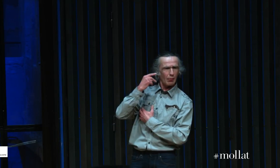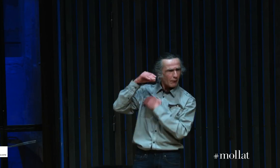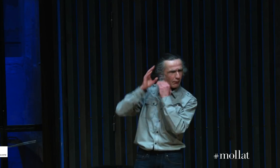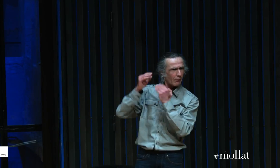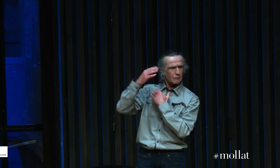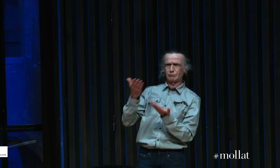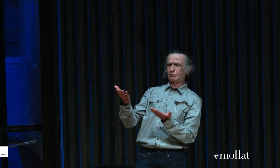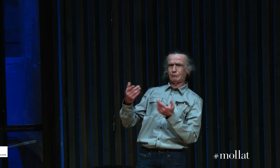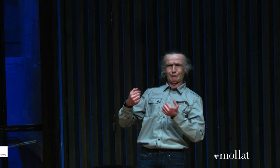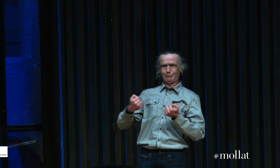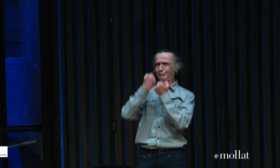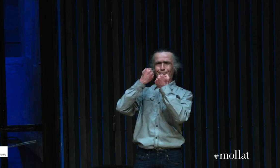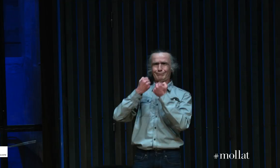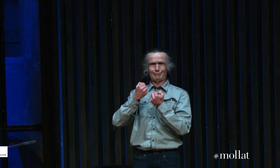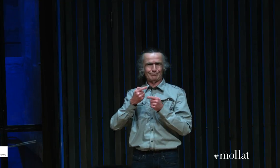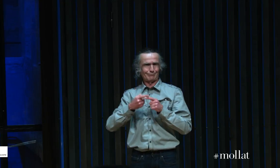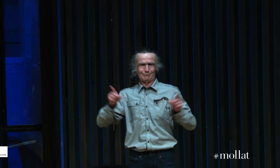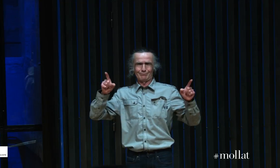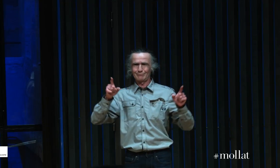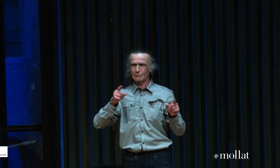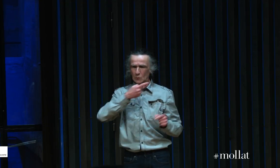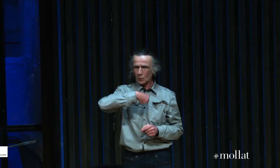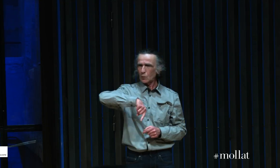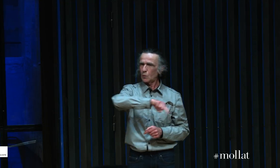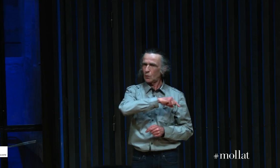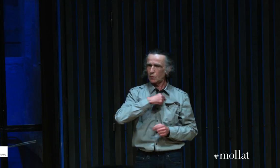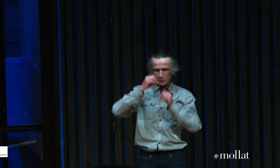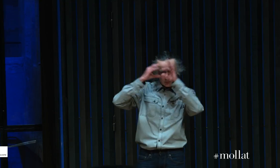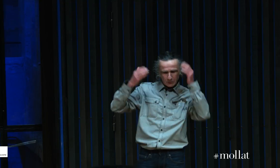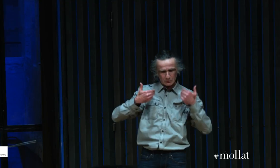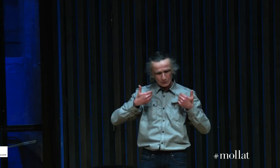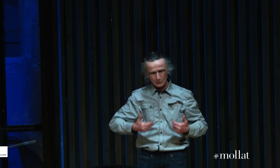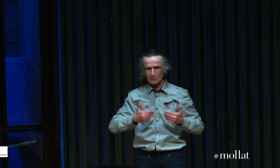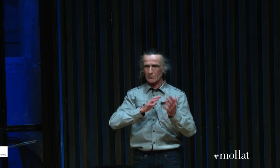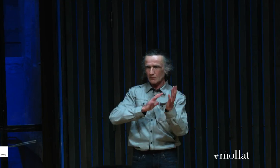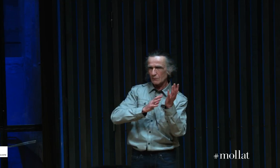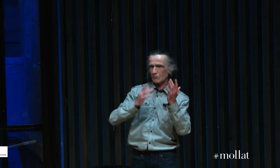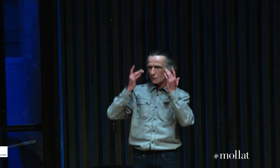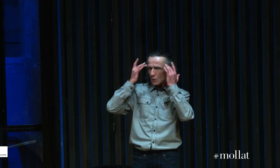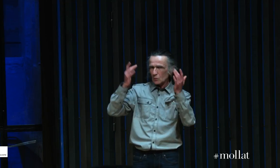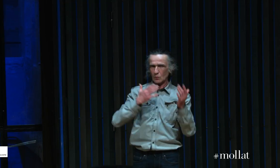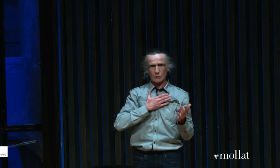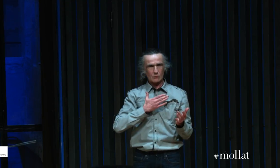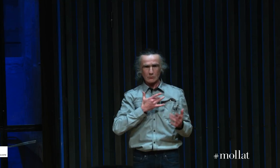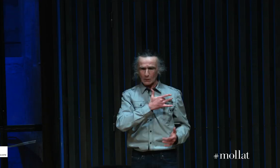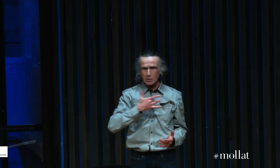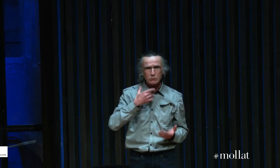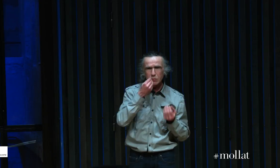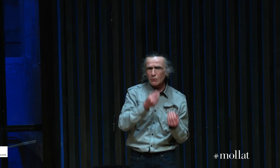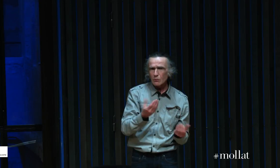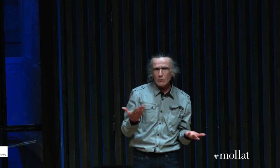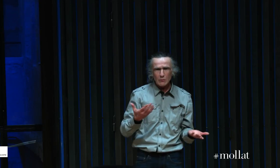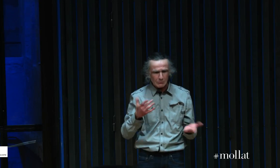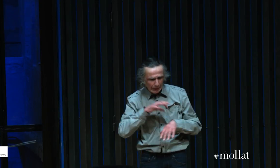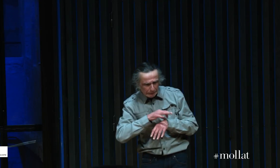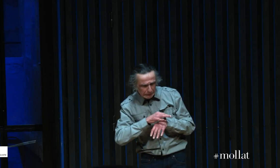d'handicapé ? C'est toujours le regard fixé sur notre oreille, c'est quelque chose qui est infernal. Et nous sommes des personnes avec une